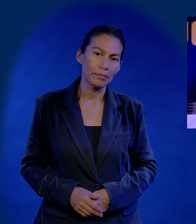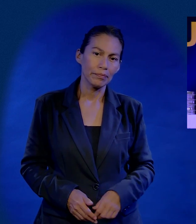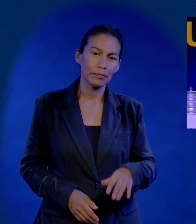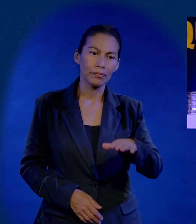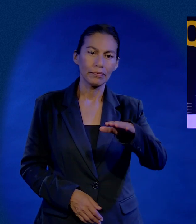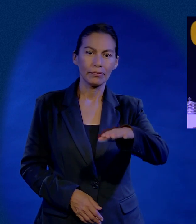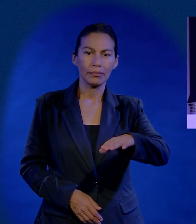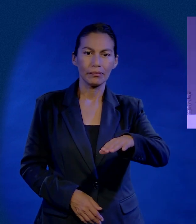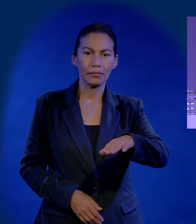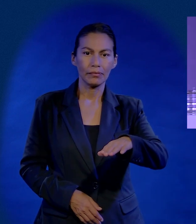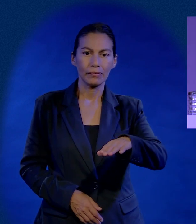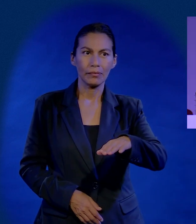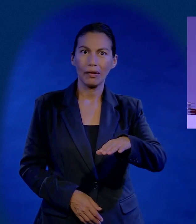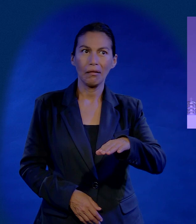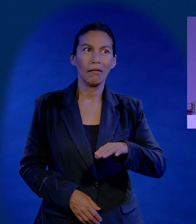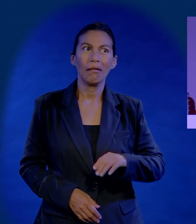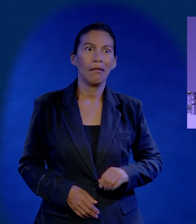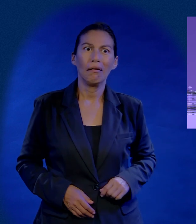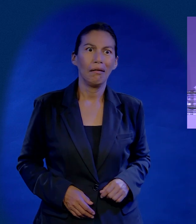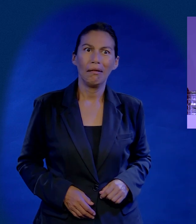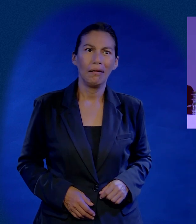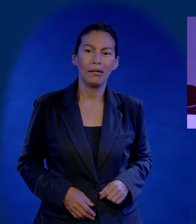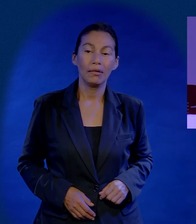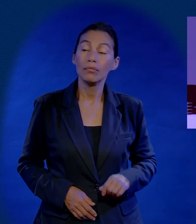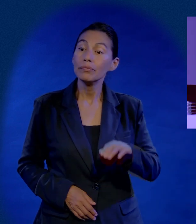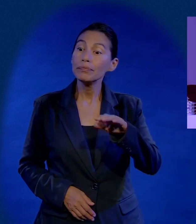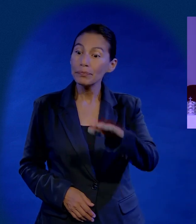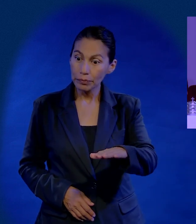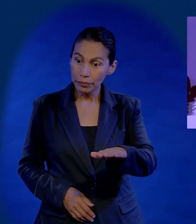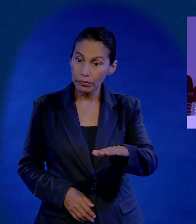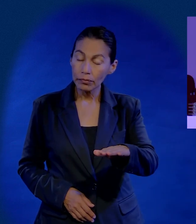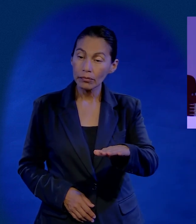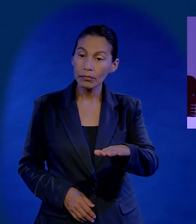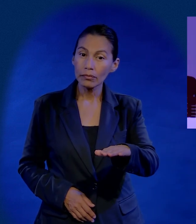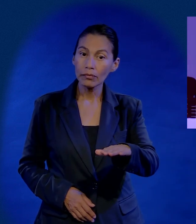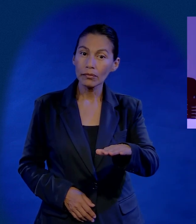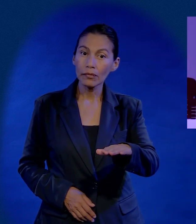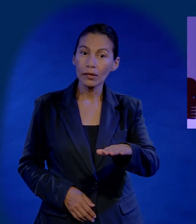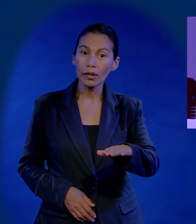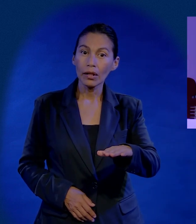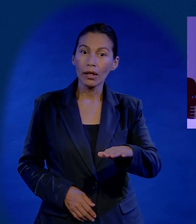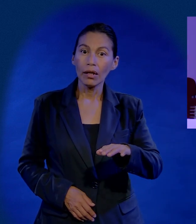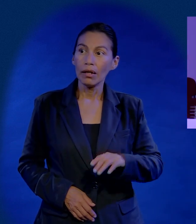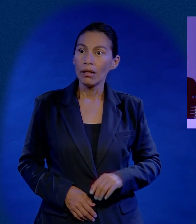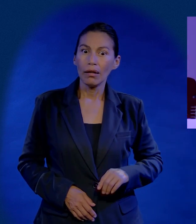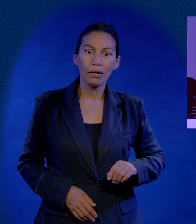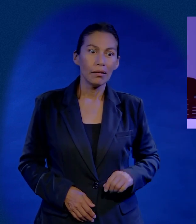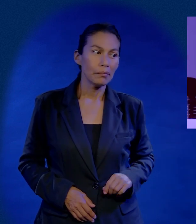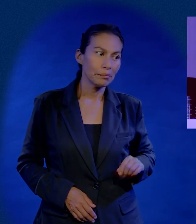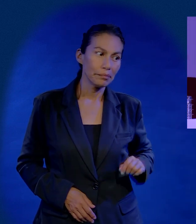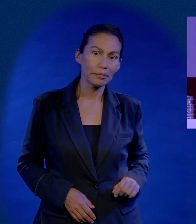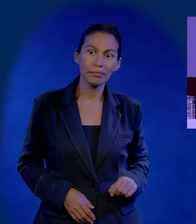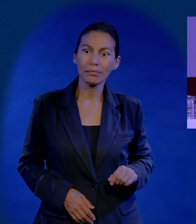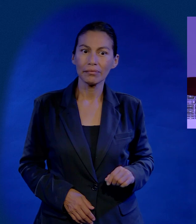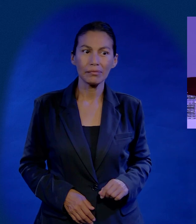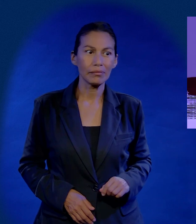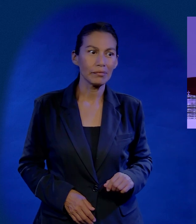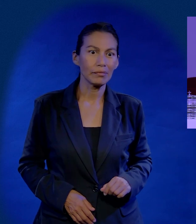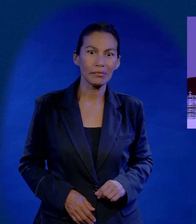Pásame la cuerda. Ponga la mano, me dice. No. Ponga la mano.